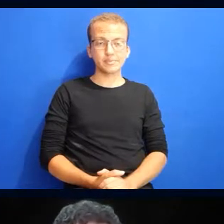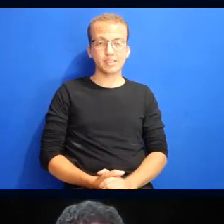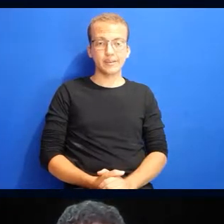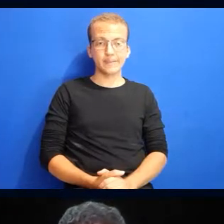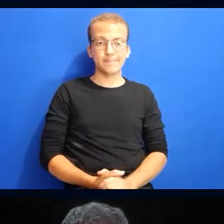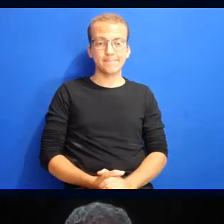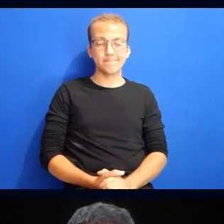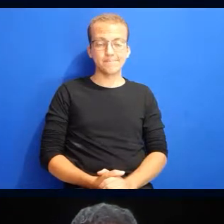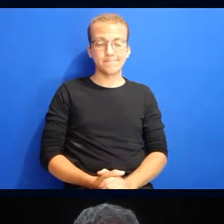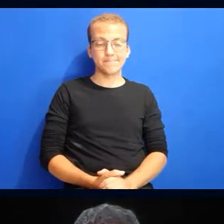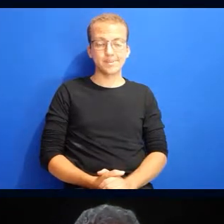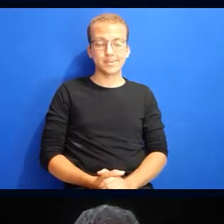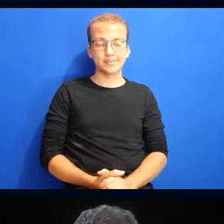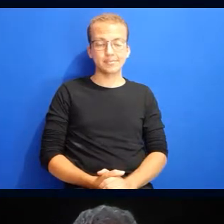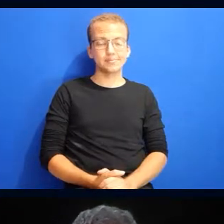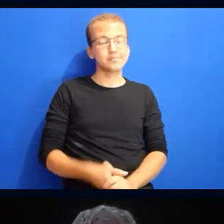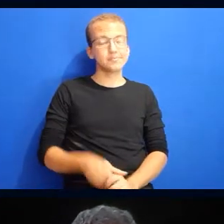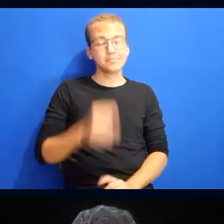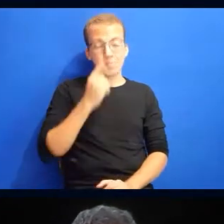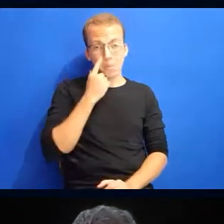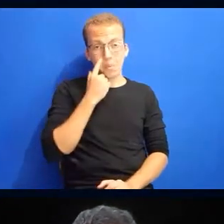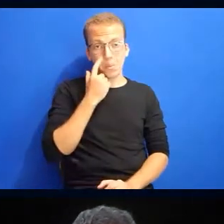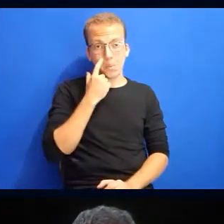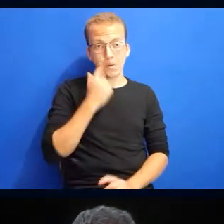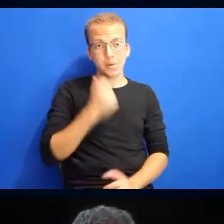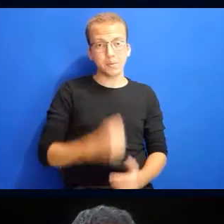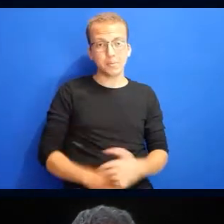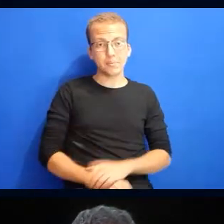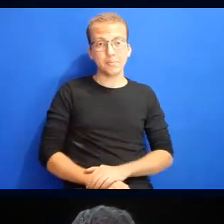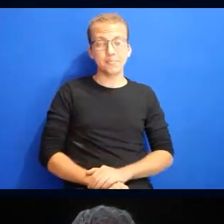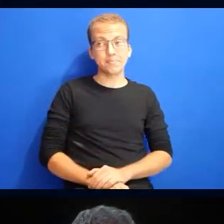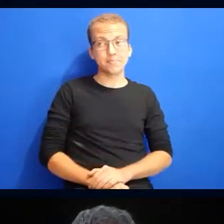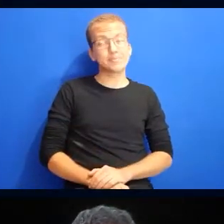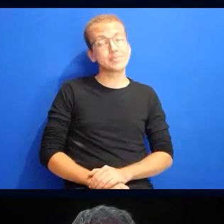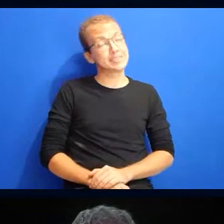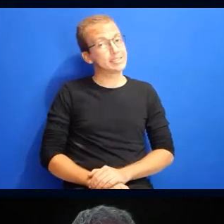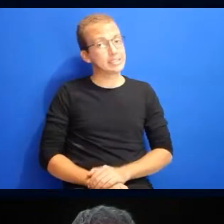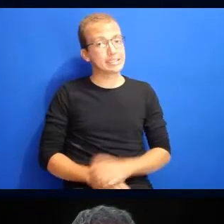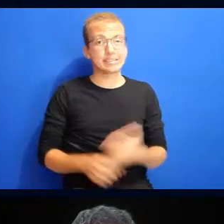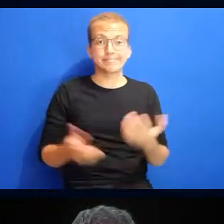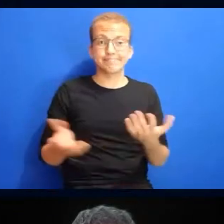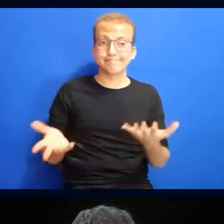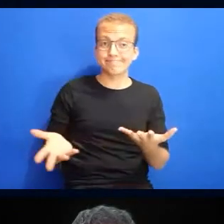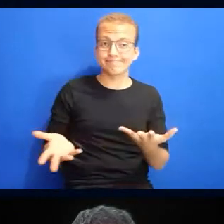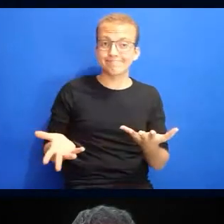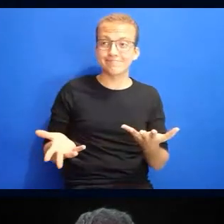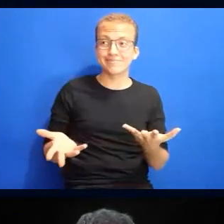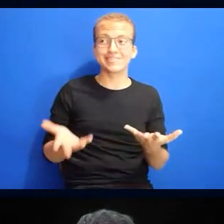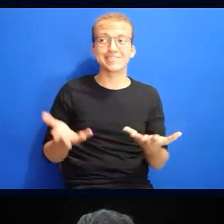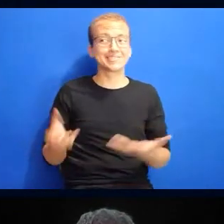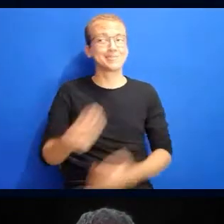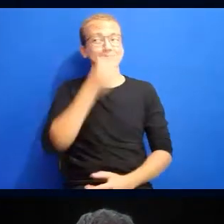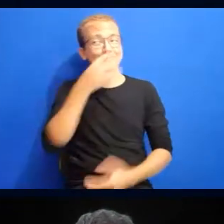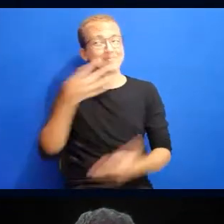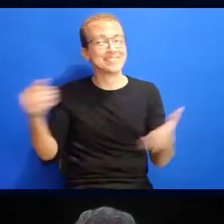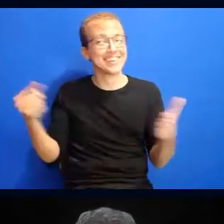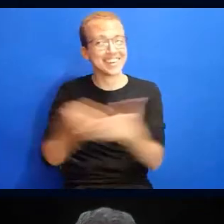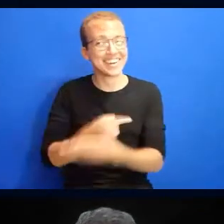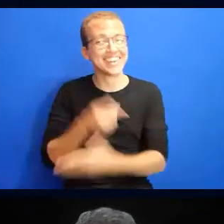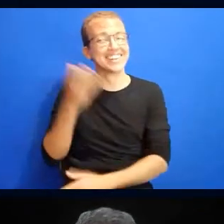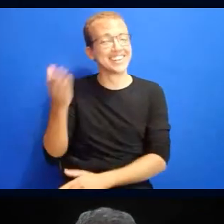portuguesa? E aí, eh, boa pergunta, Juliana. Eh,